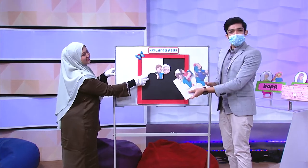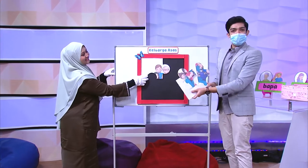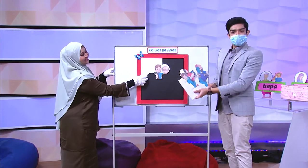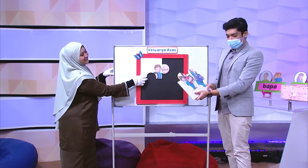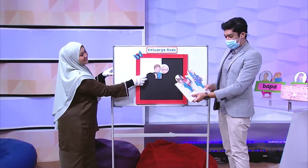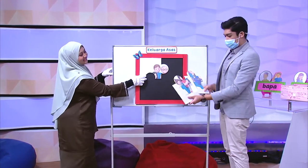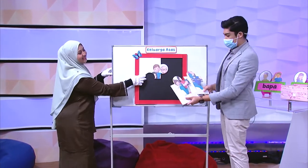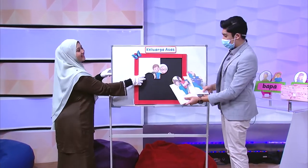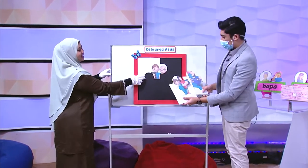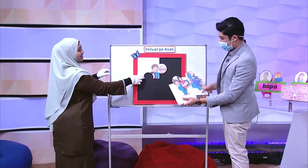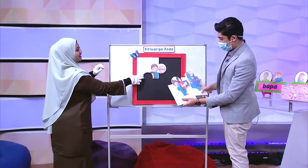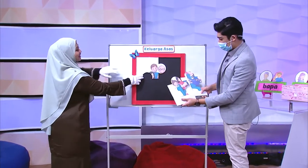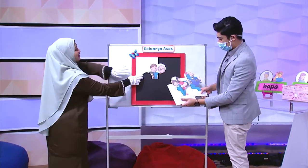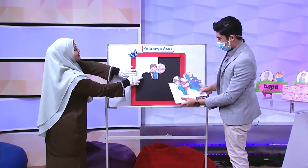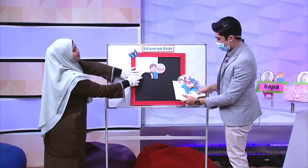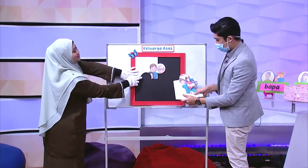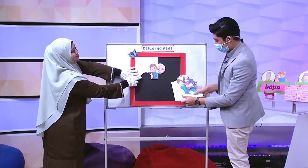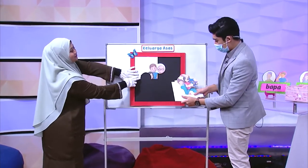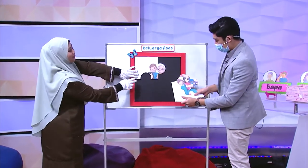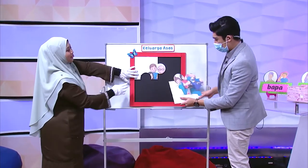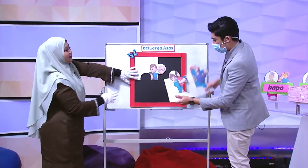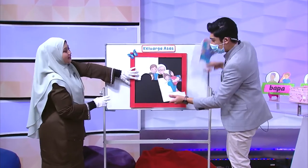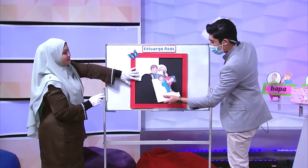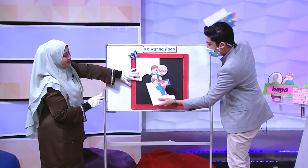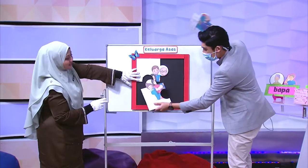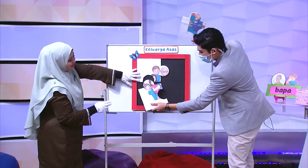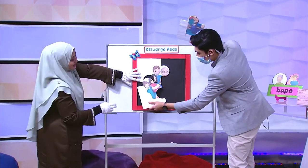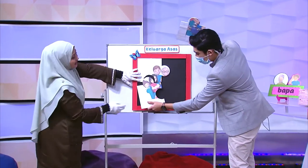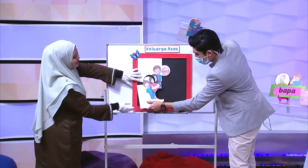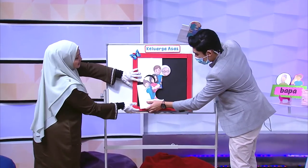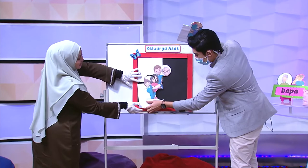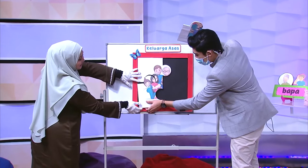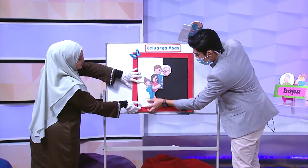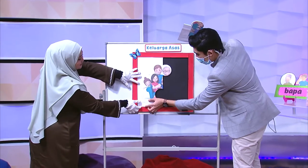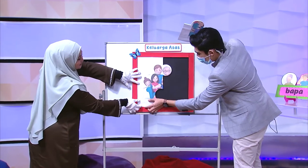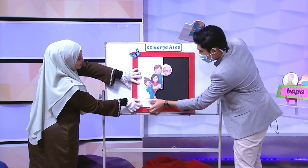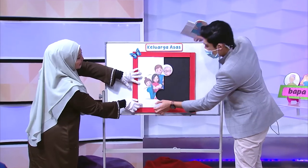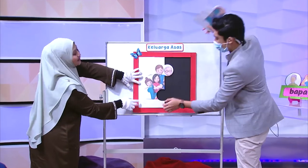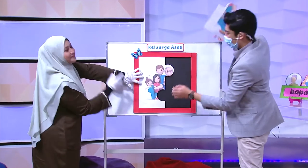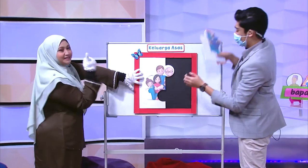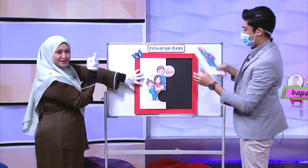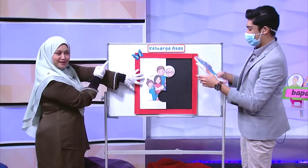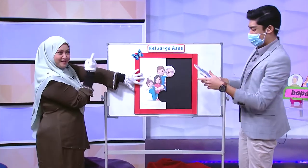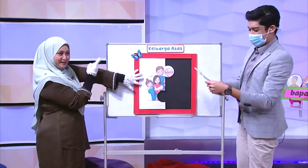manipulate strusnya hah oke kepada siang nih Betul Oke Betul